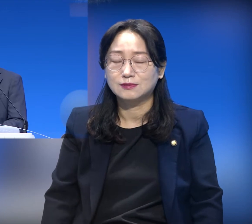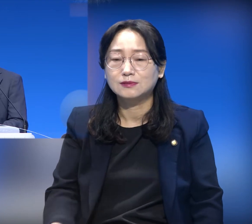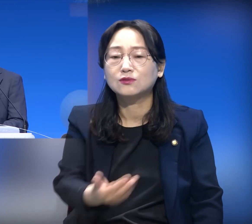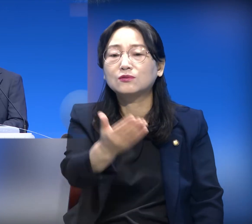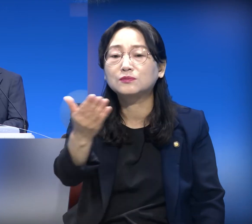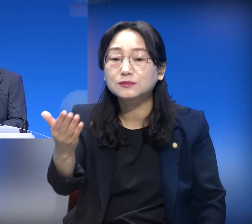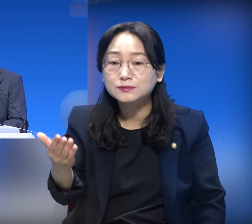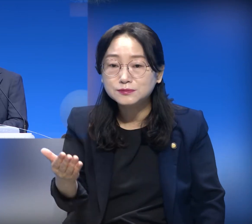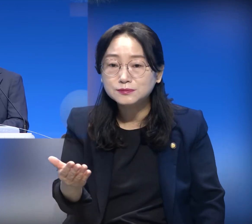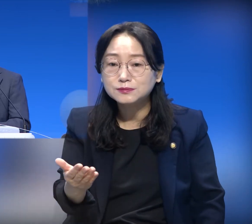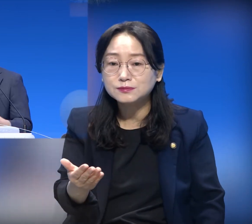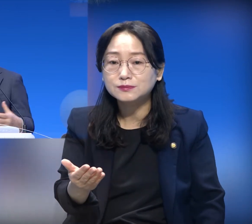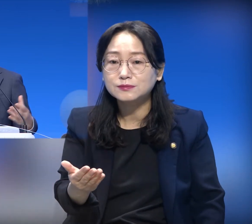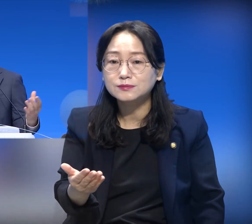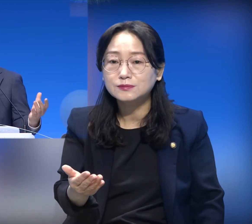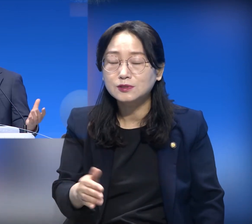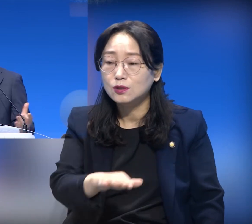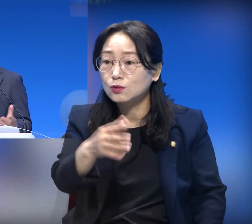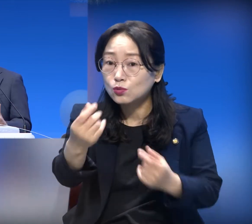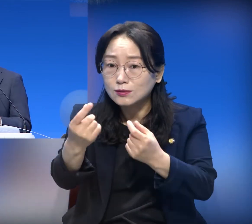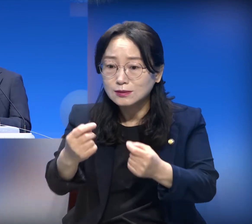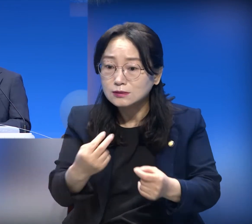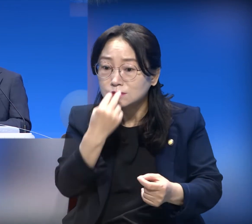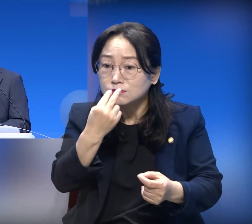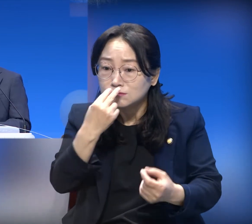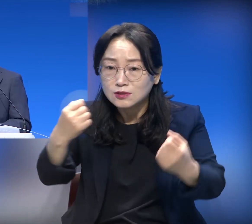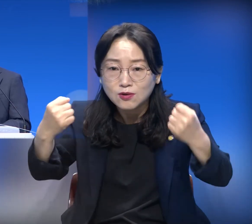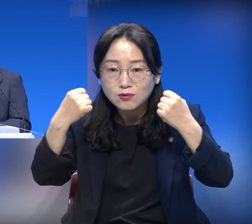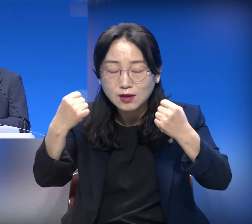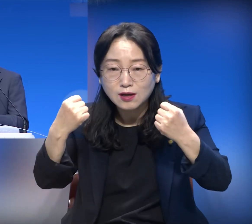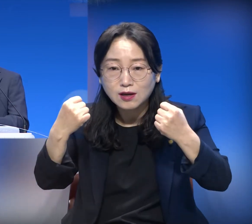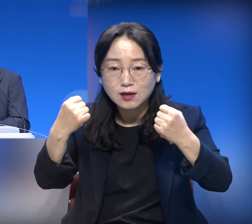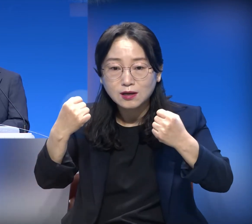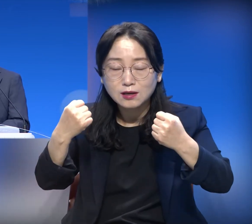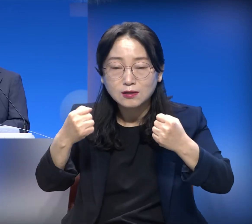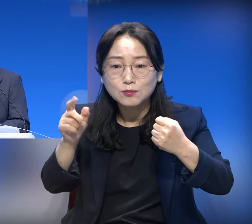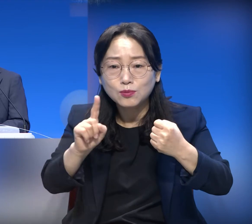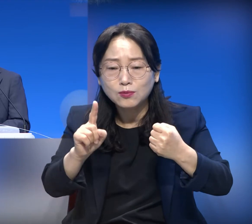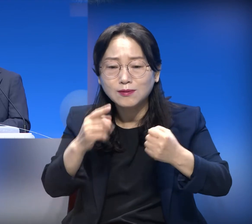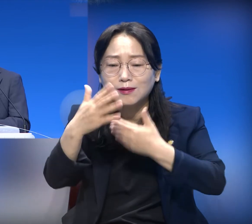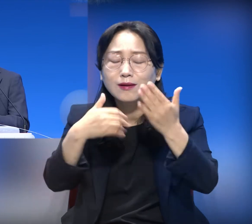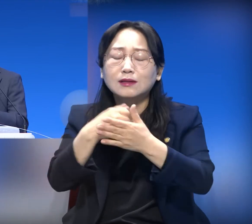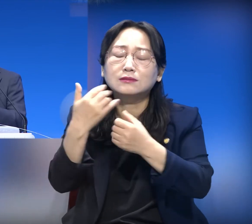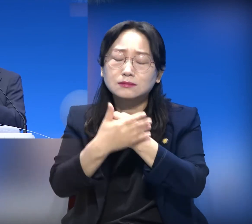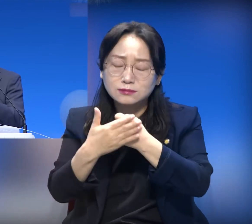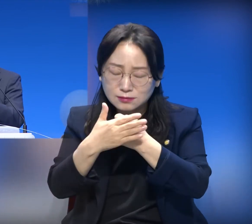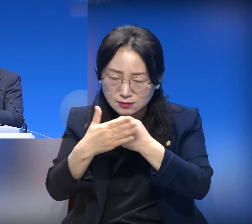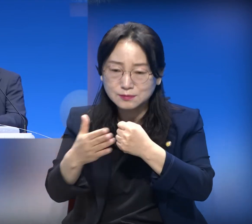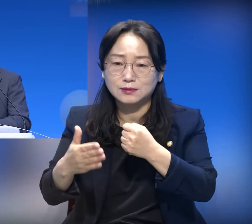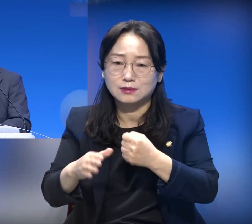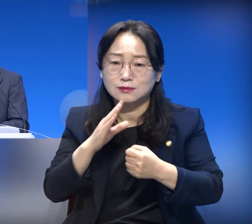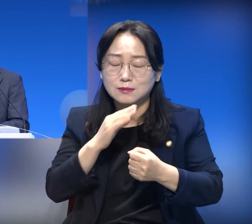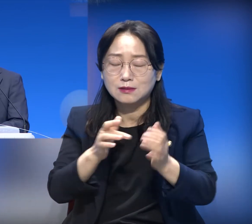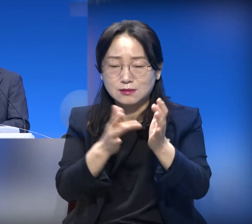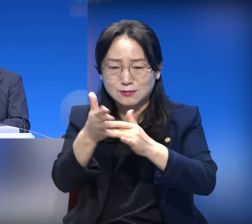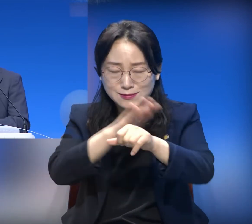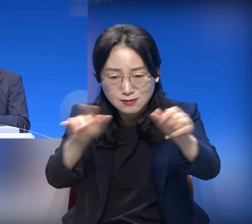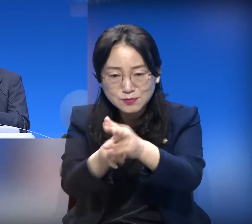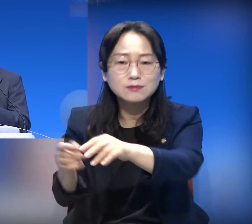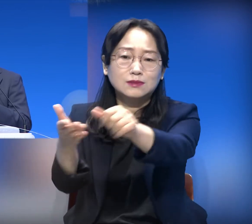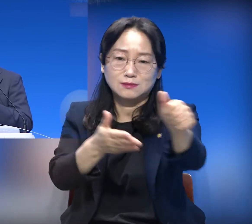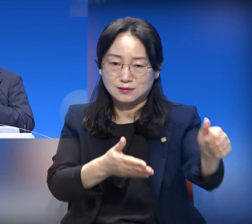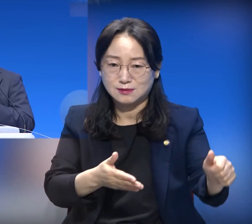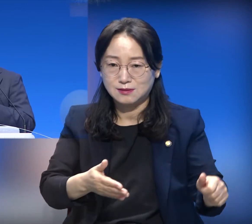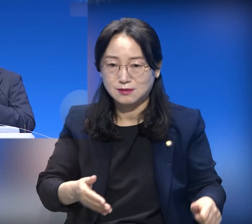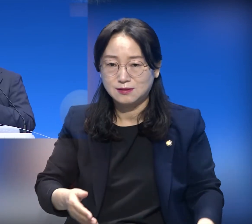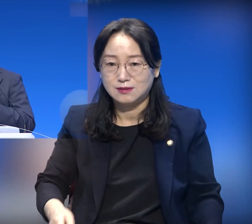여러분, 우리가 이렇게 살아 숨쉬고 건강을 주신 것은 하나님의 은혜입니다. 정말 예수 잘 믿어야 됩니다.